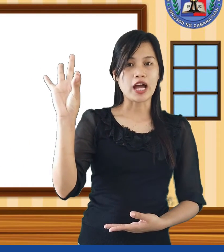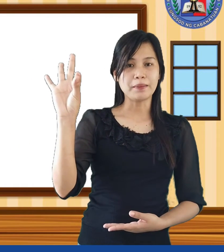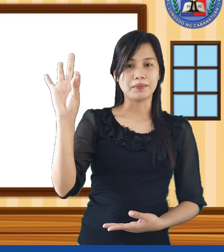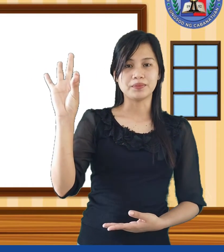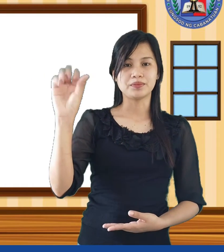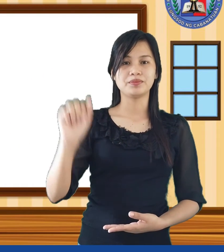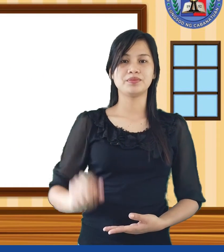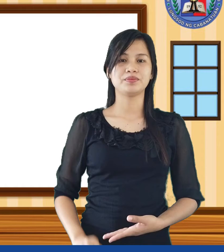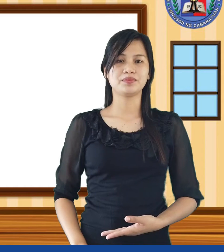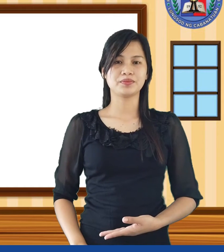Siyam.